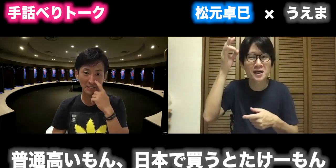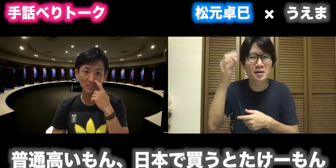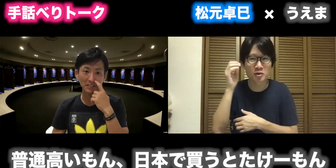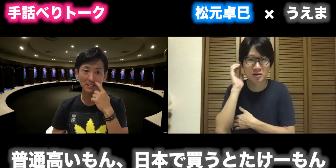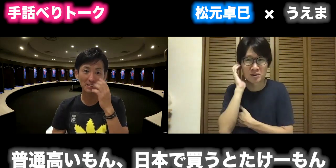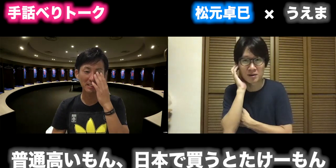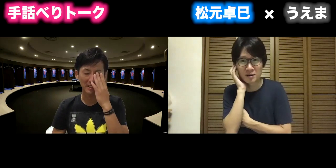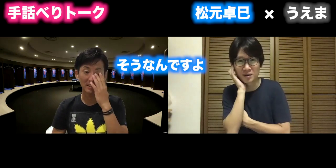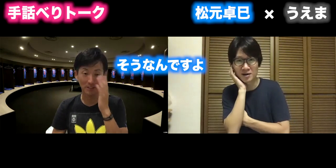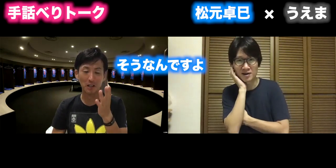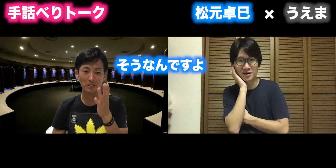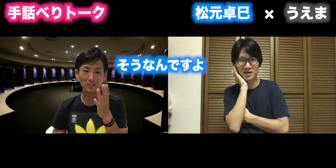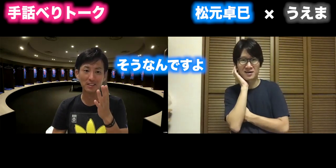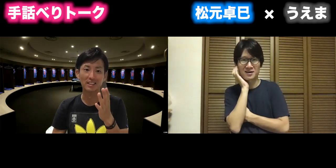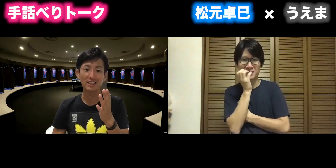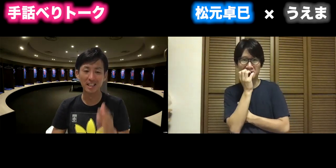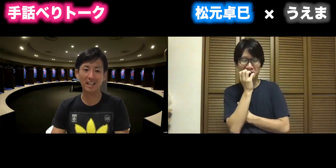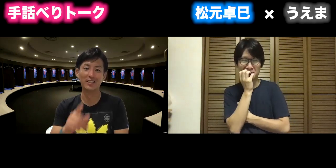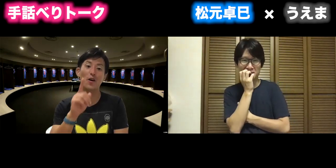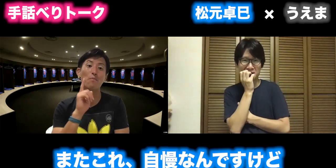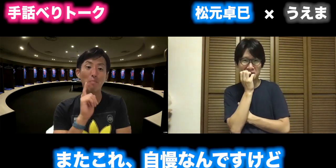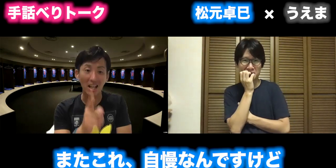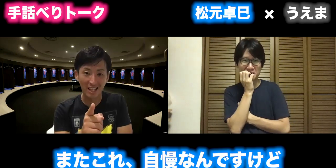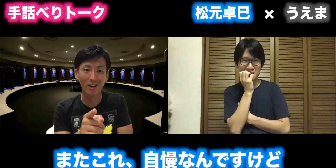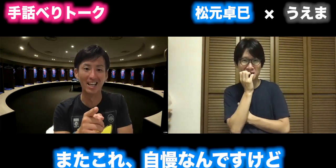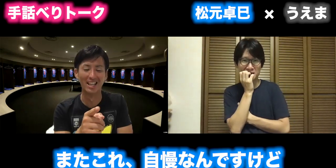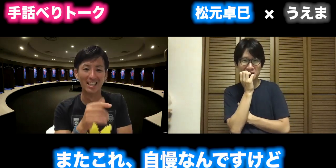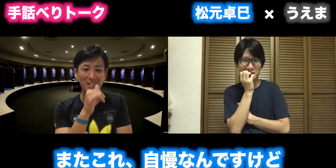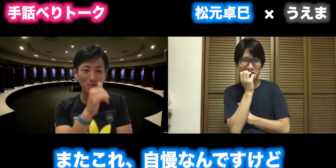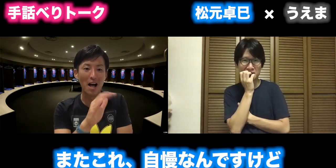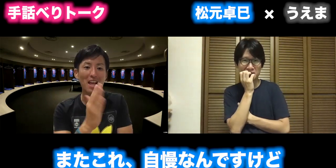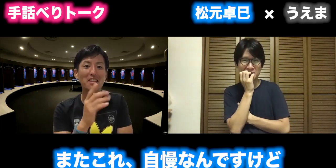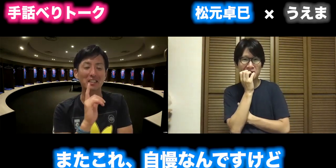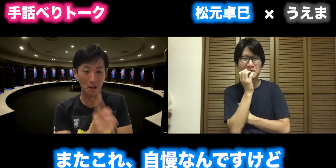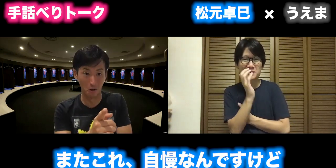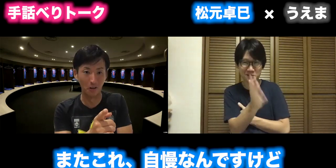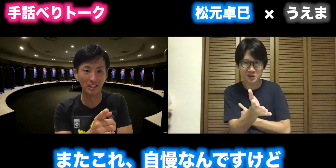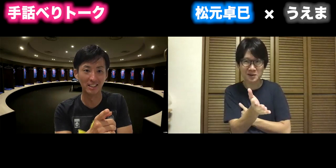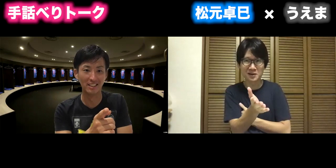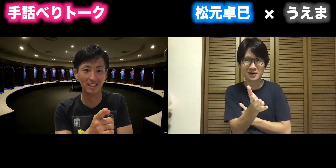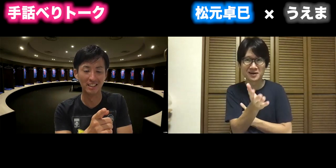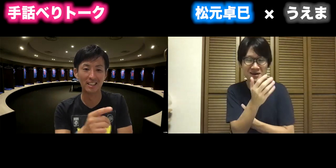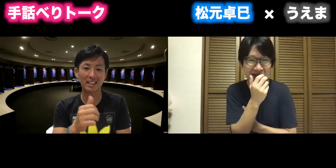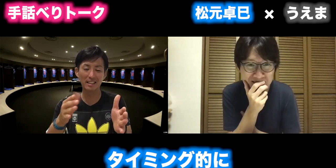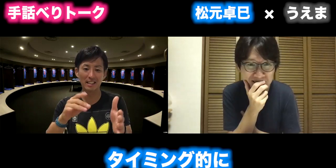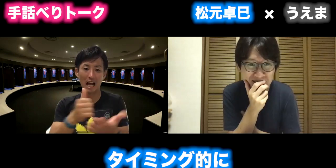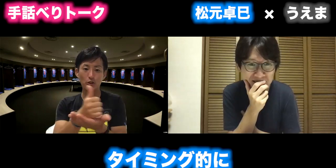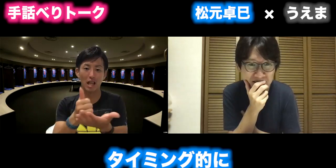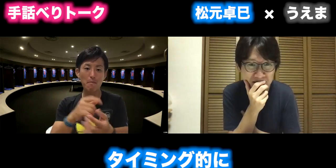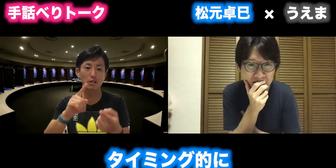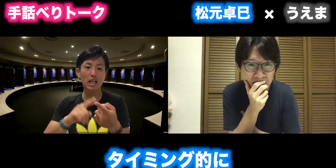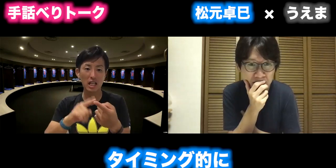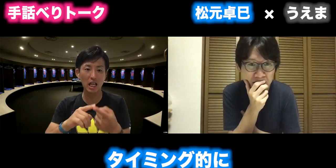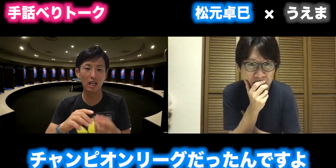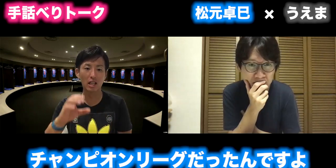ぱ系もそうなんでまたこれ自慢なんですけどあーあの